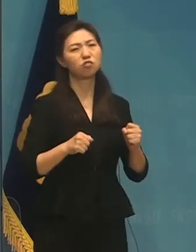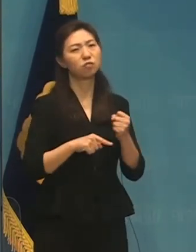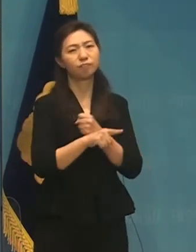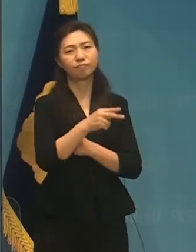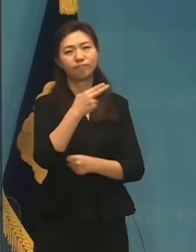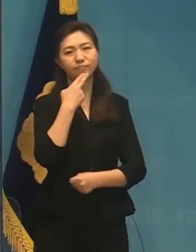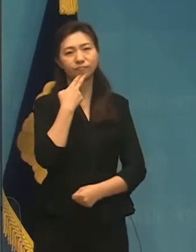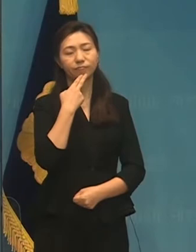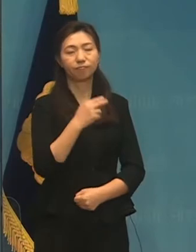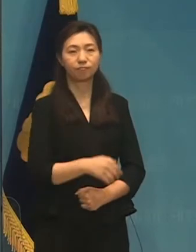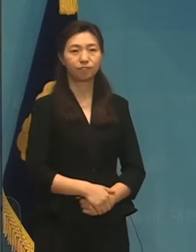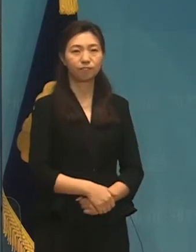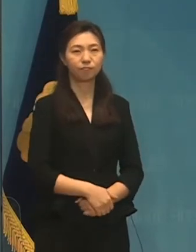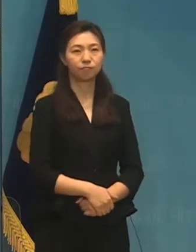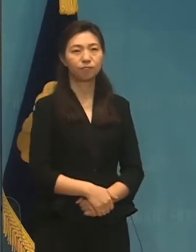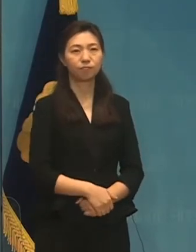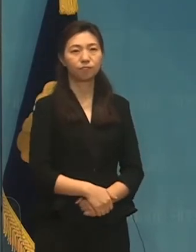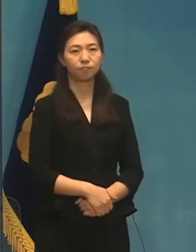없습니다.